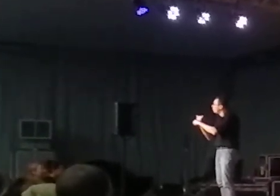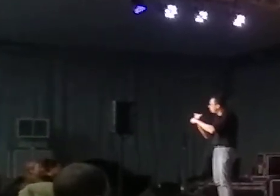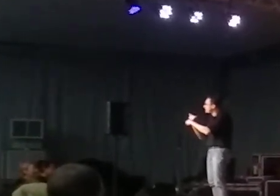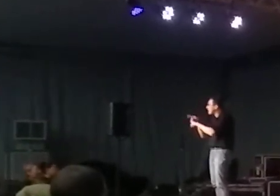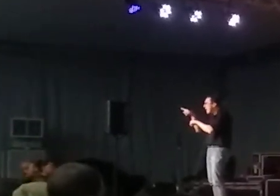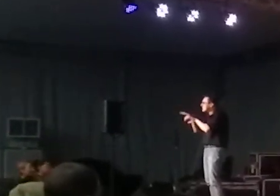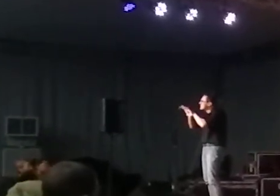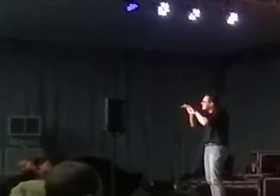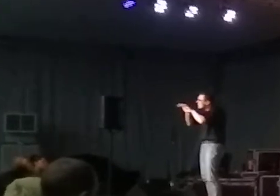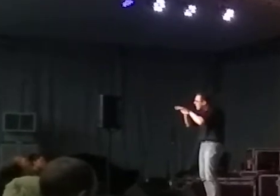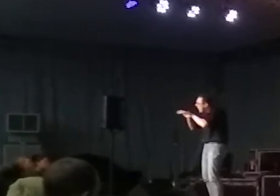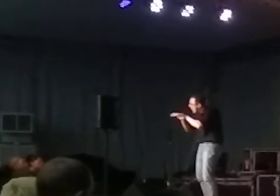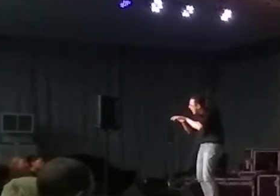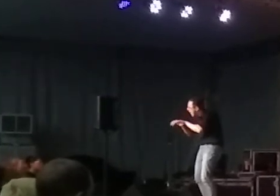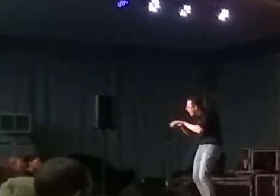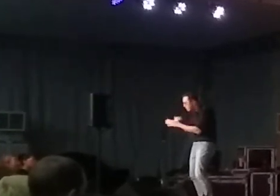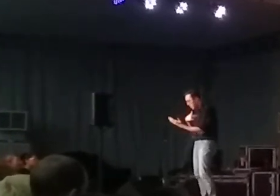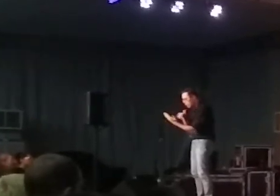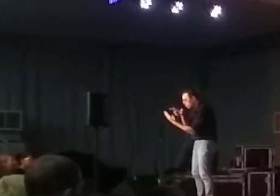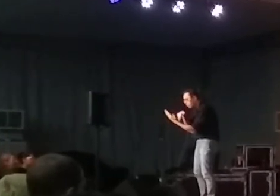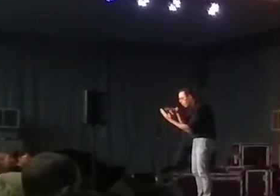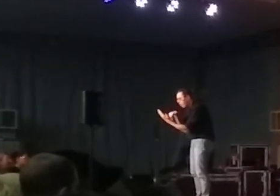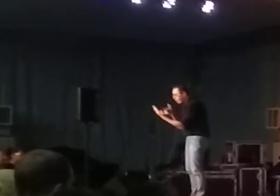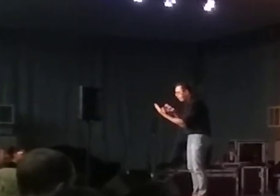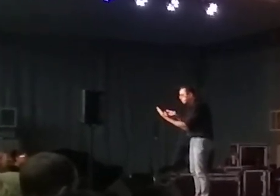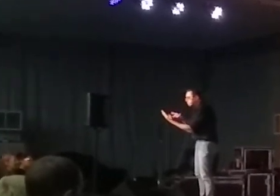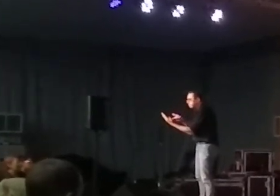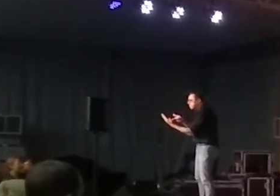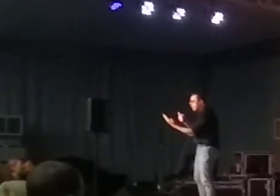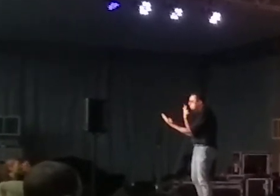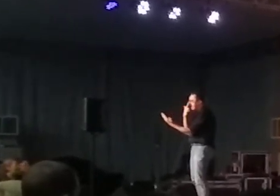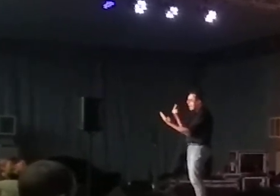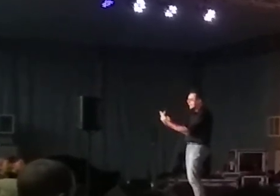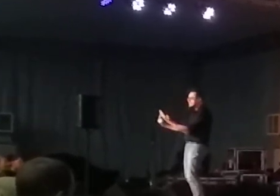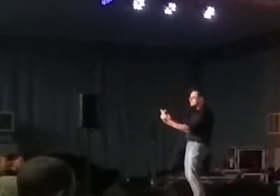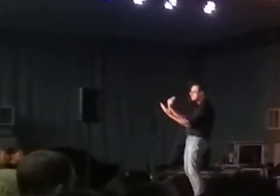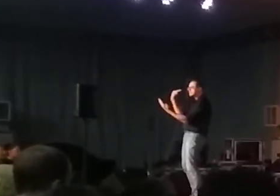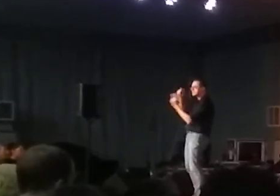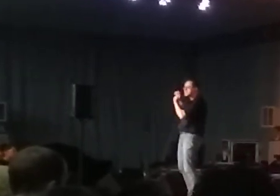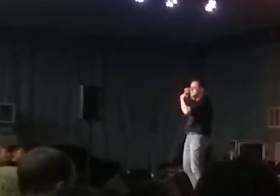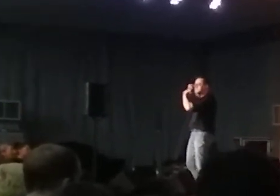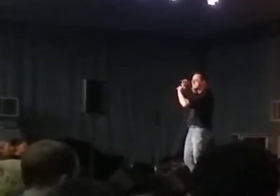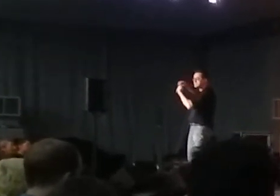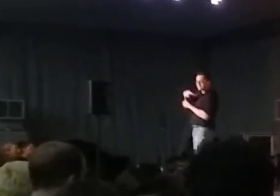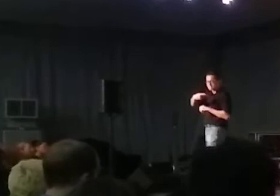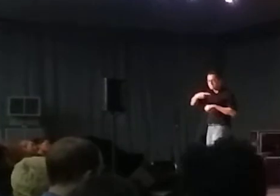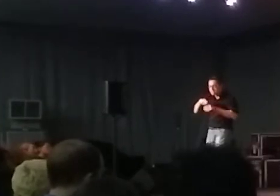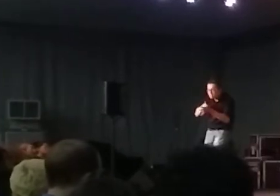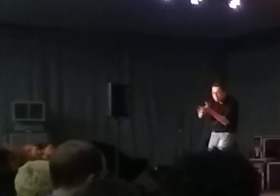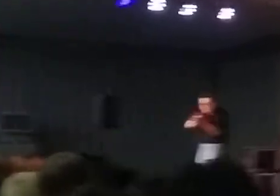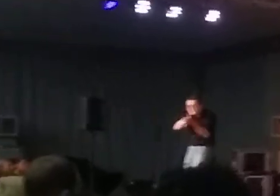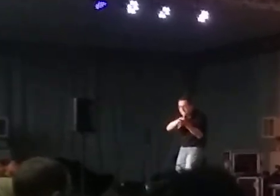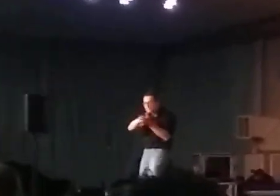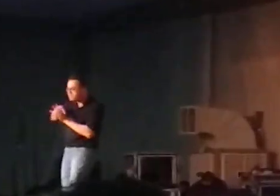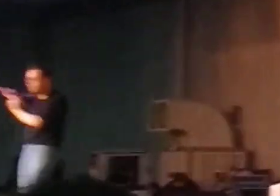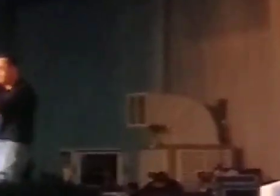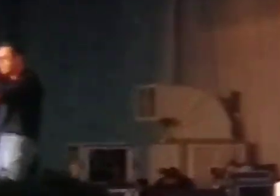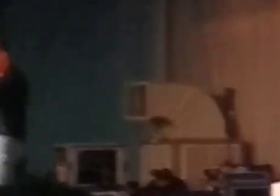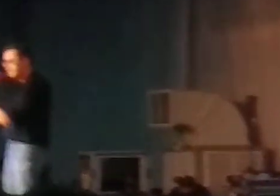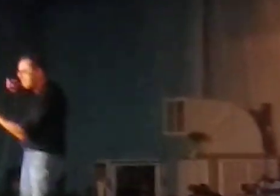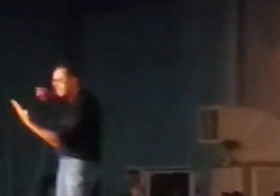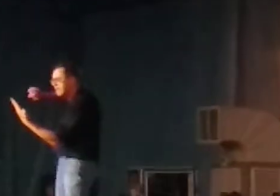Rafa lá na sala de roteiro, com a Maria Chu, com o Gustavo Bragança, assim, coisas que a gente levantou, mas que